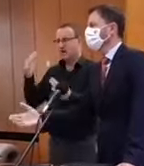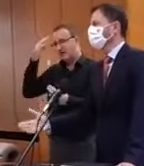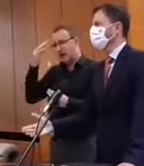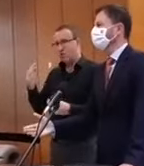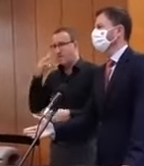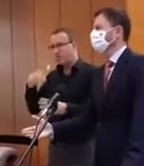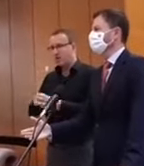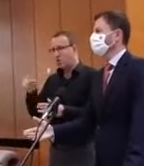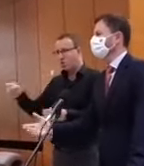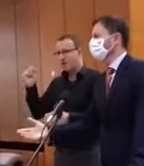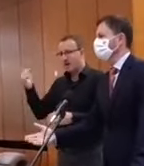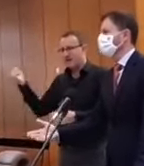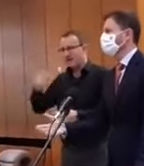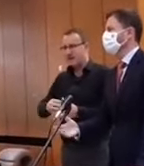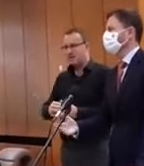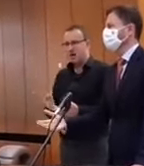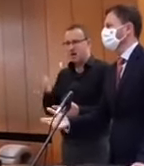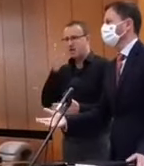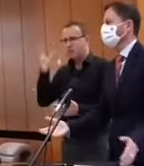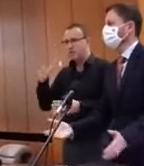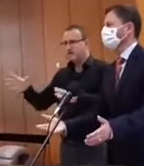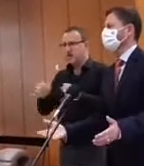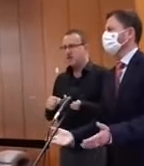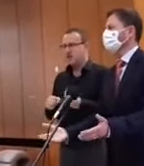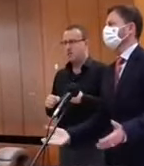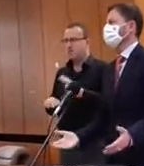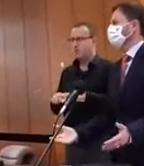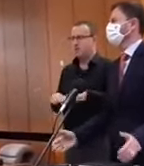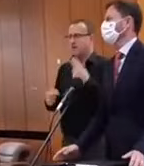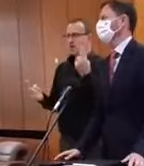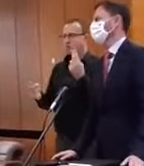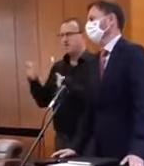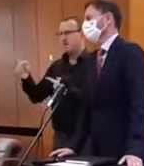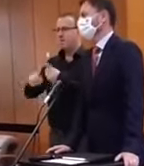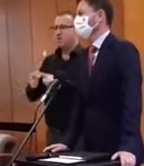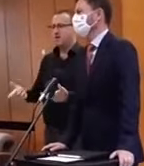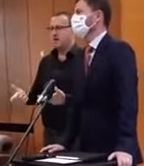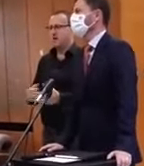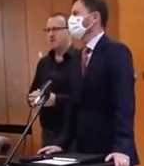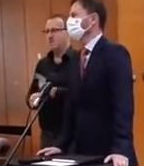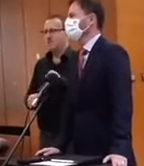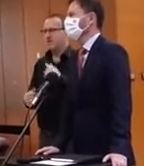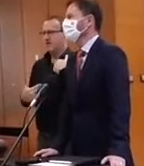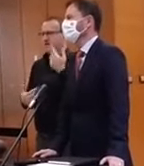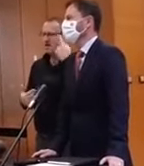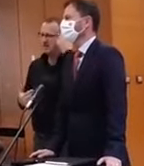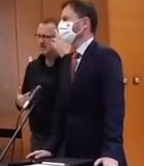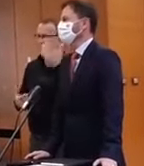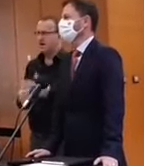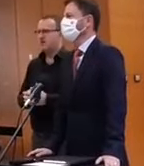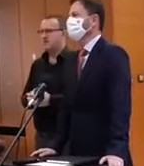a má ich priniesť a nebude schválené, tak, tak už nerozumiem potom jeho politickom pôsobeniu, ako naozaj. To mi nedáva úplný